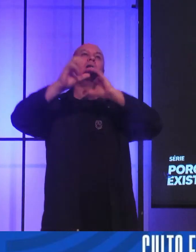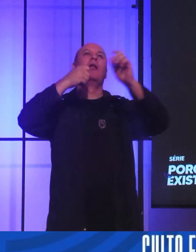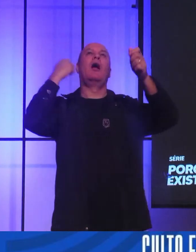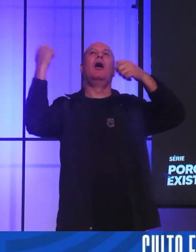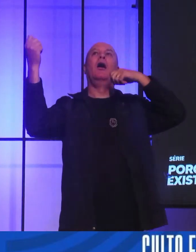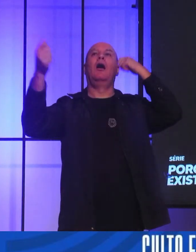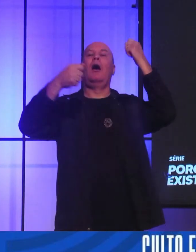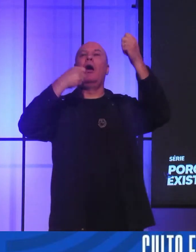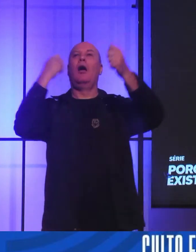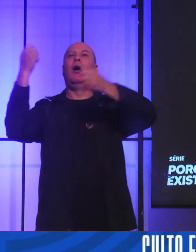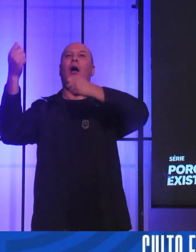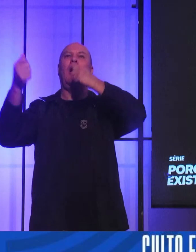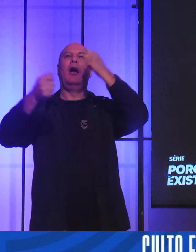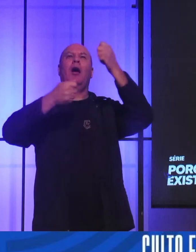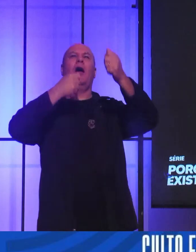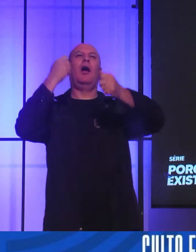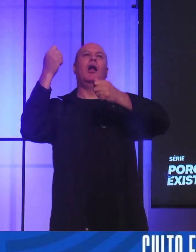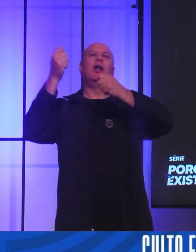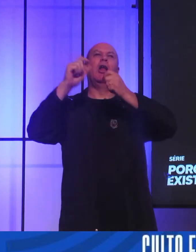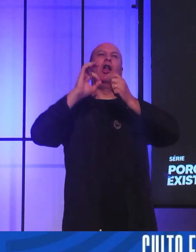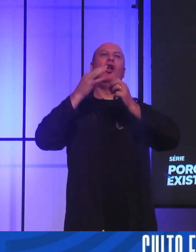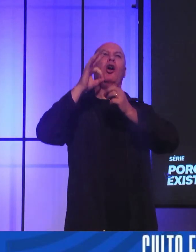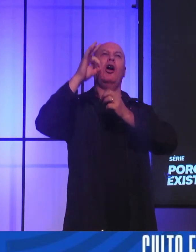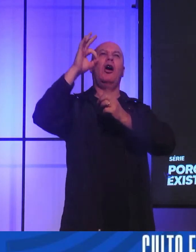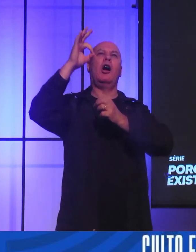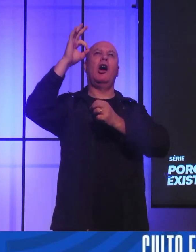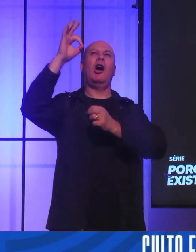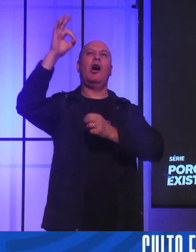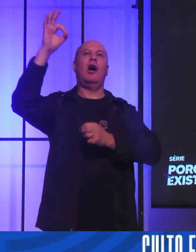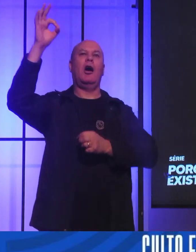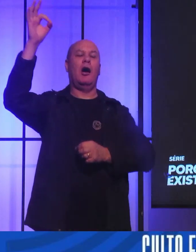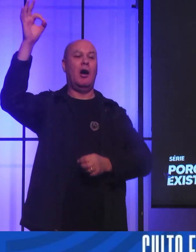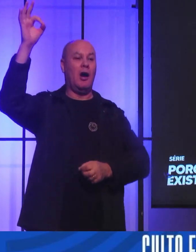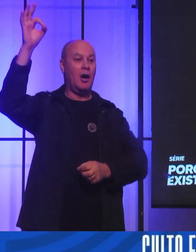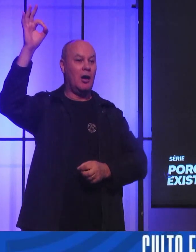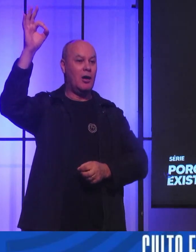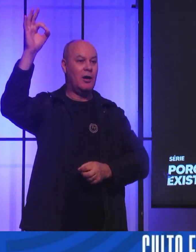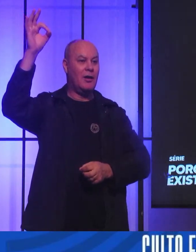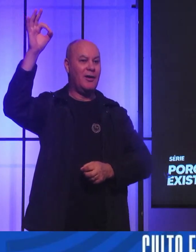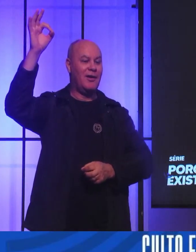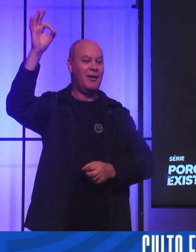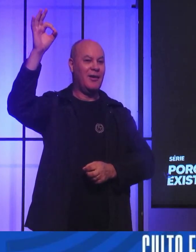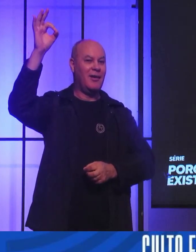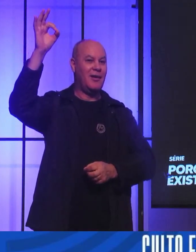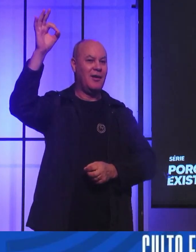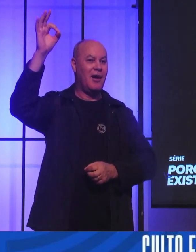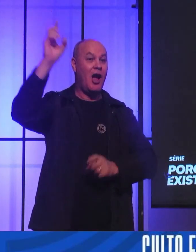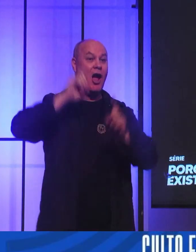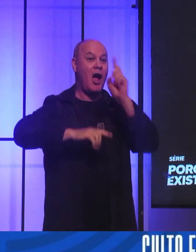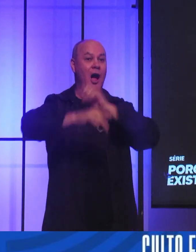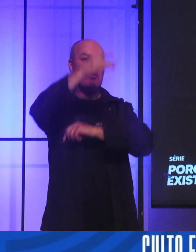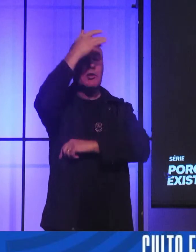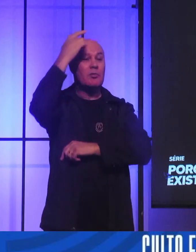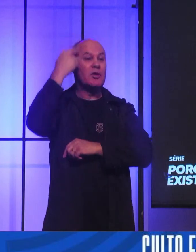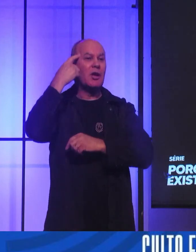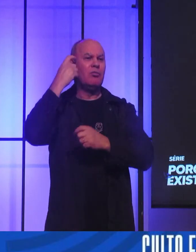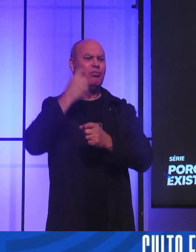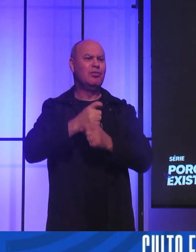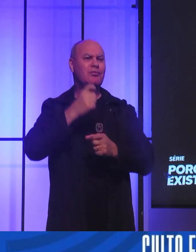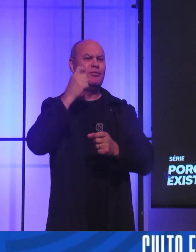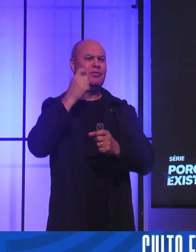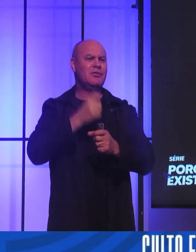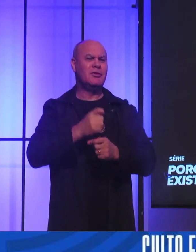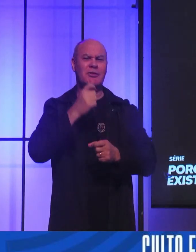santo. Eita, não tem nada para fazer. É uma coisa muito chata esse céu. Mas na